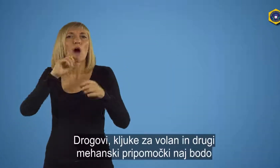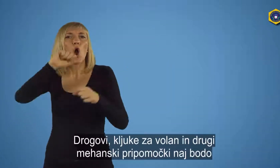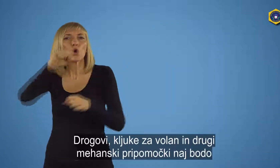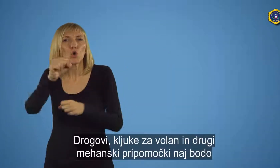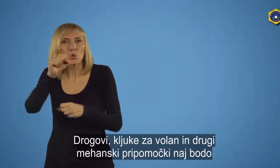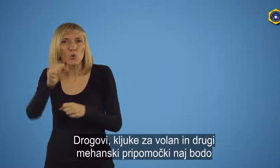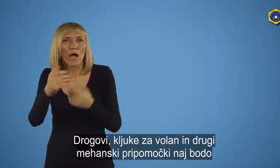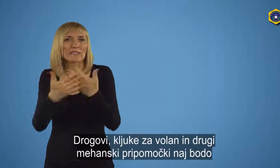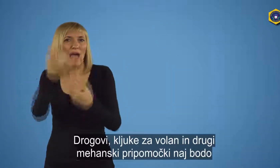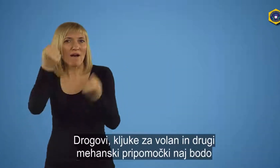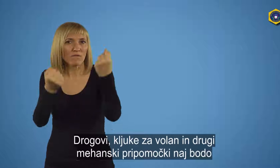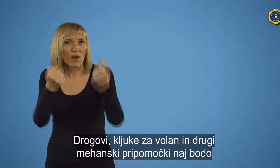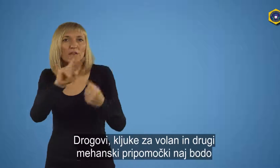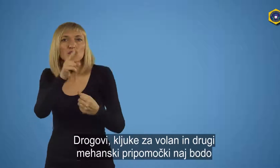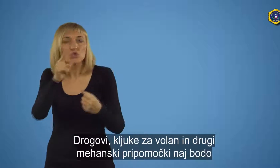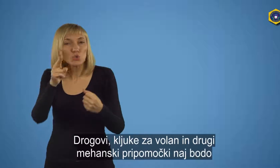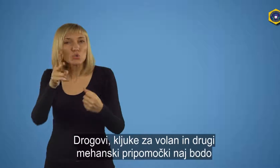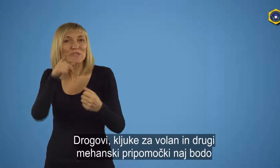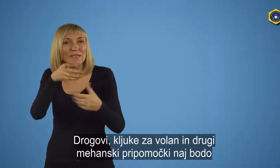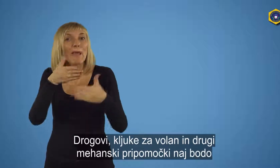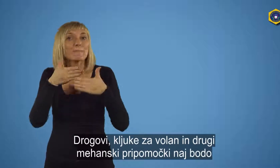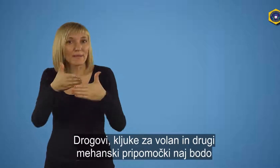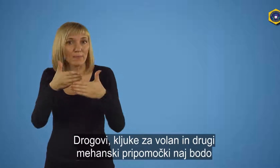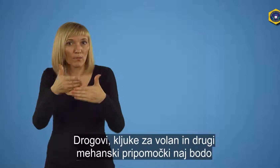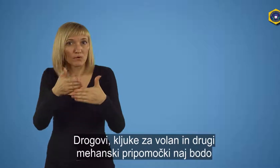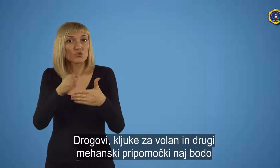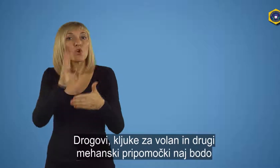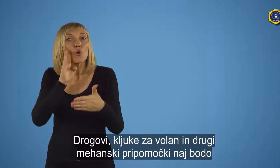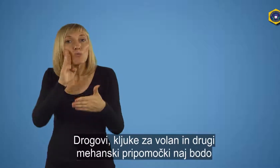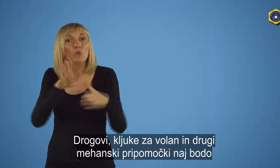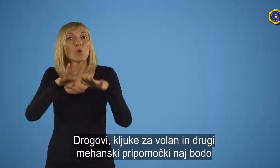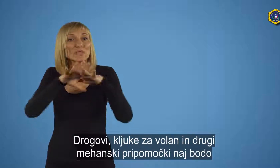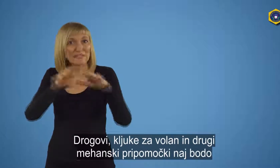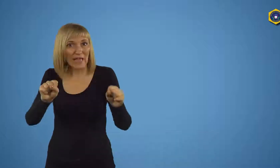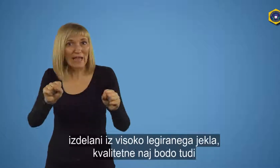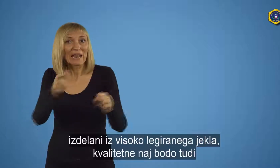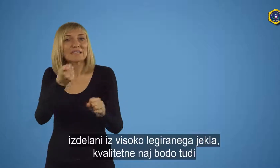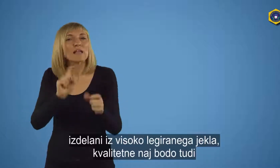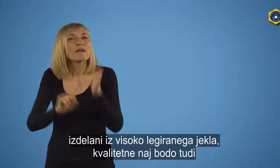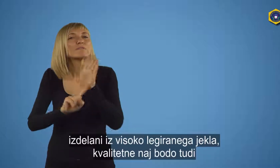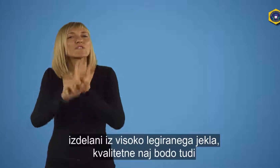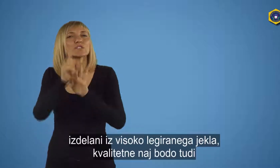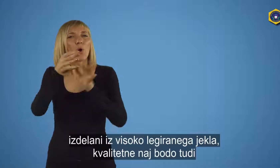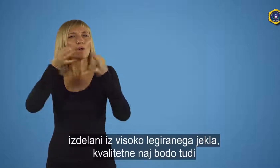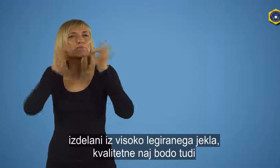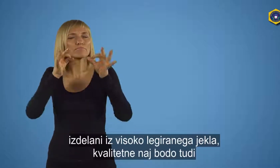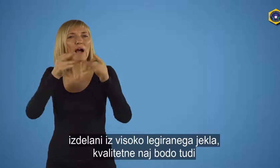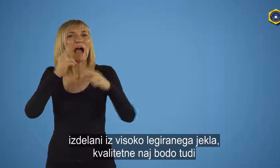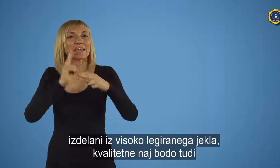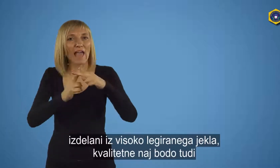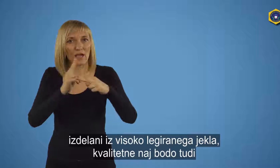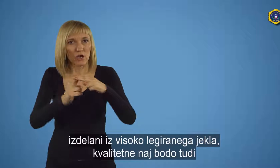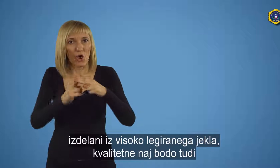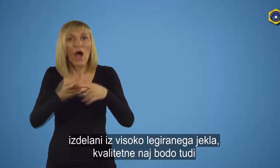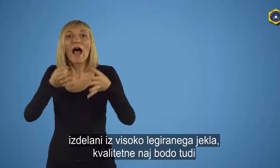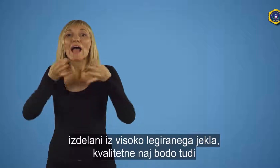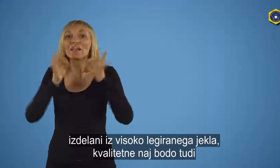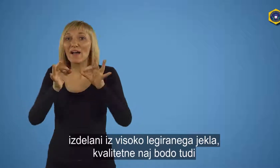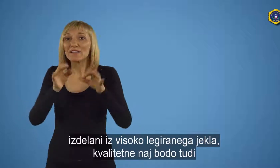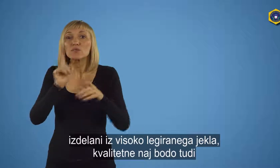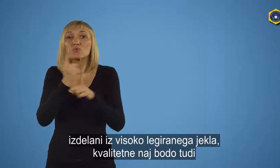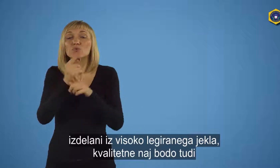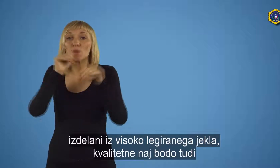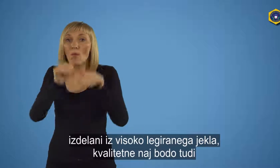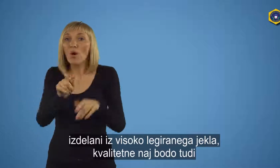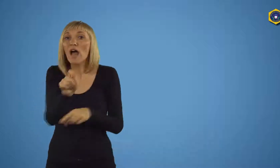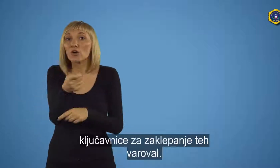Drogovi, kljuke za volan in drugi mehanski pripomočki naj bodo izdelani iz visoko legiranega jekla. Kvalitetne naj bodo